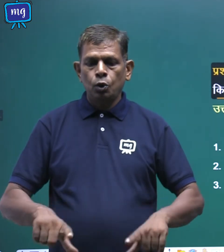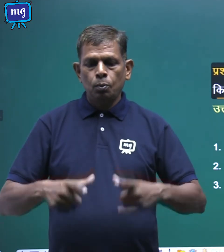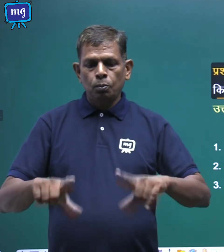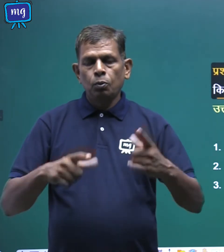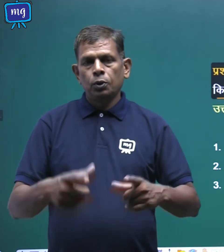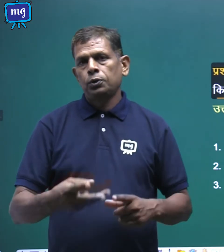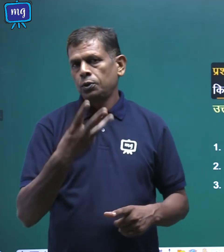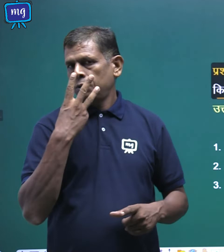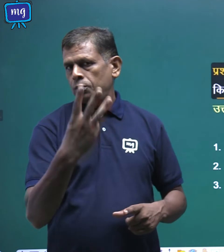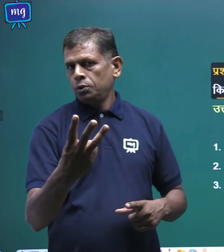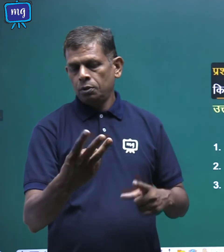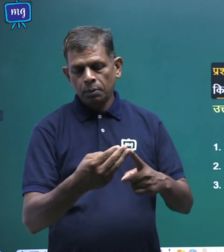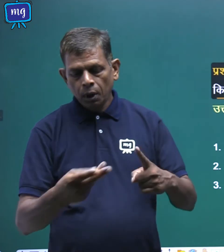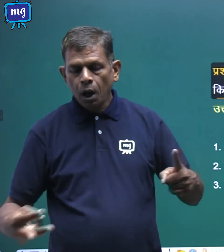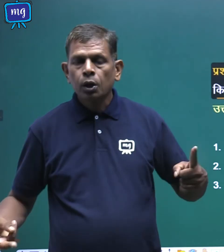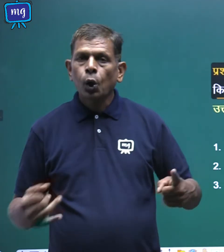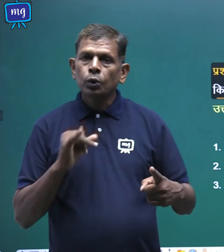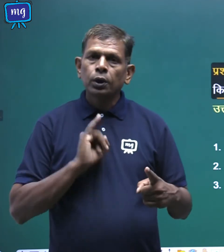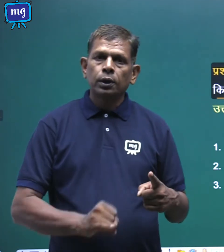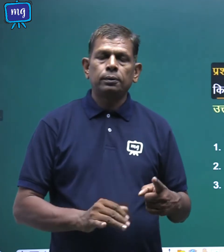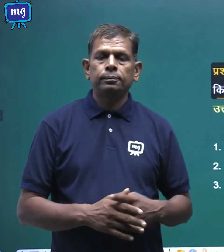पौधे 3 प्रकार के होते हैं।